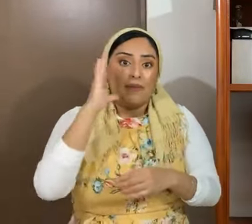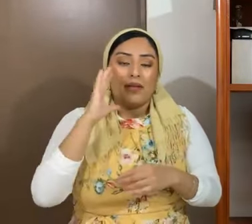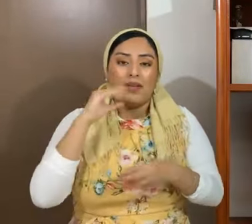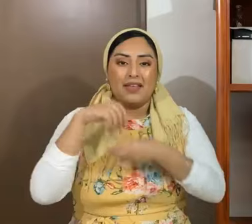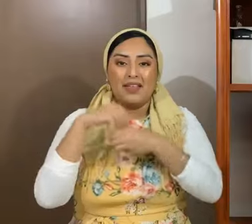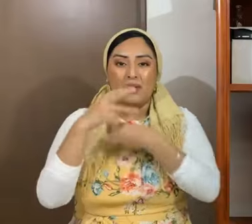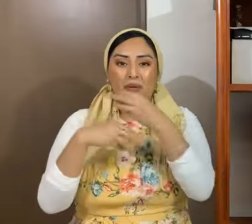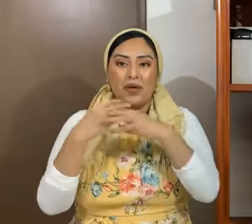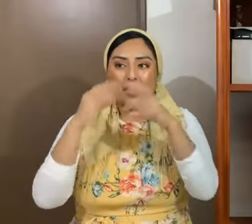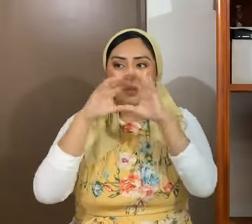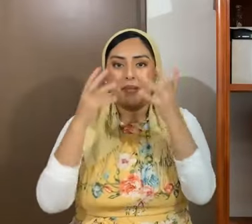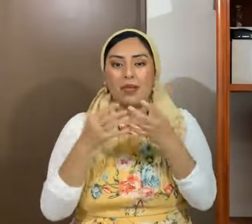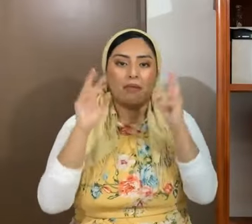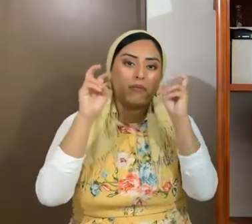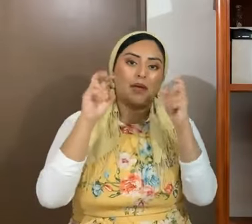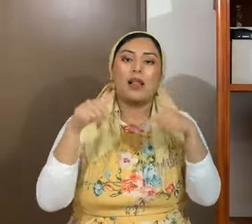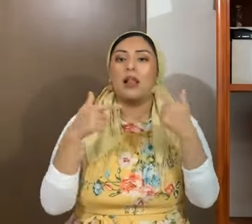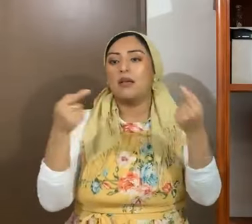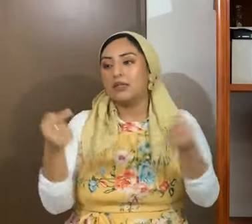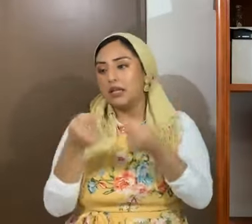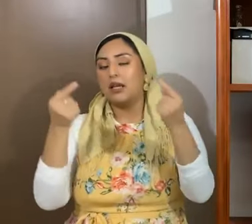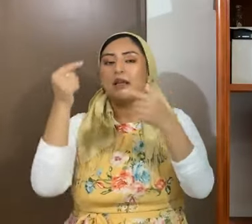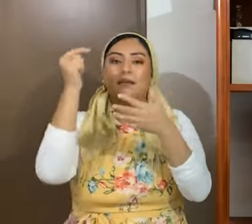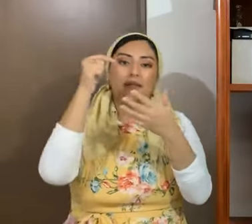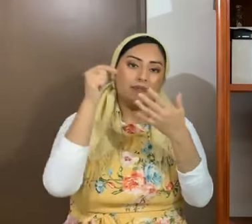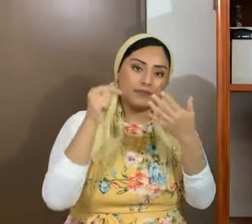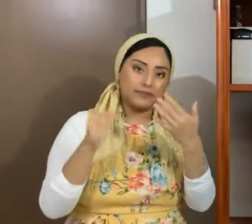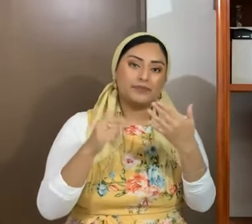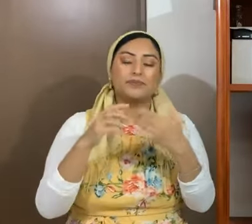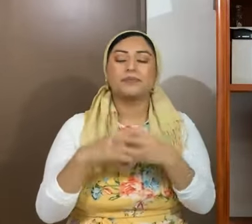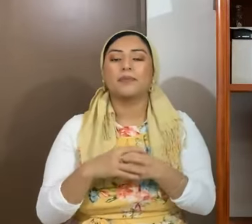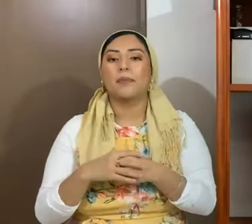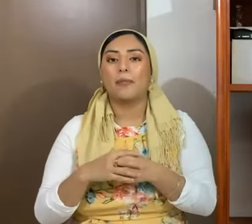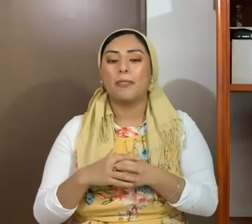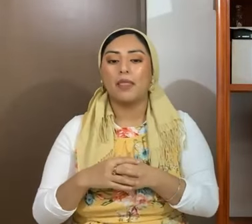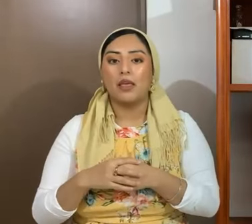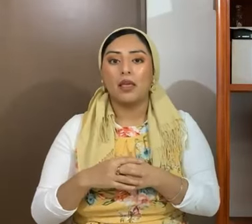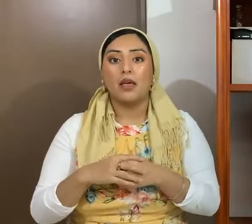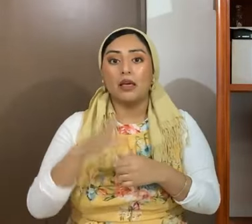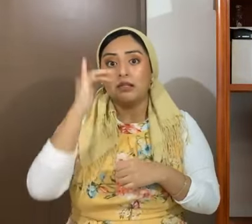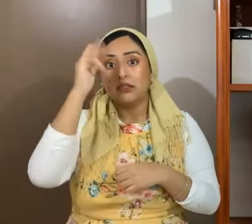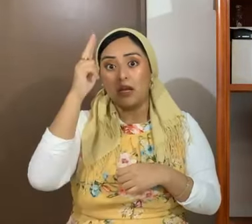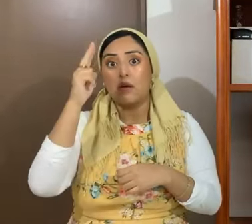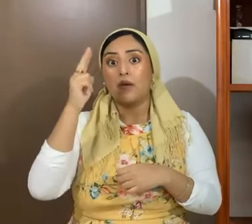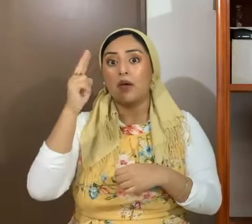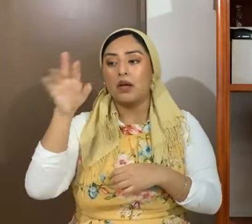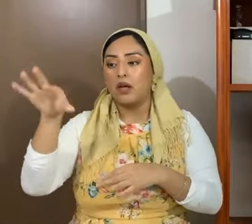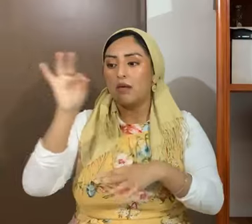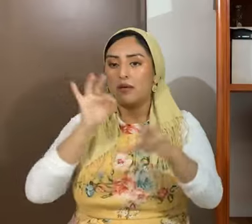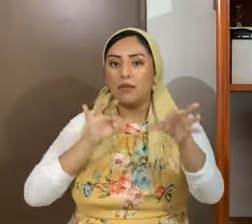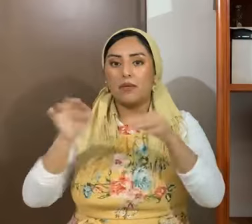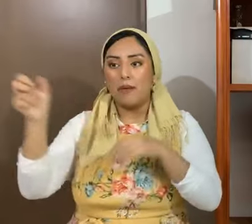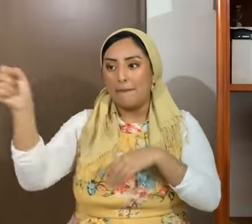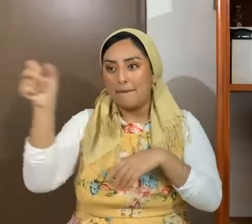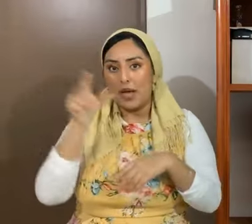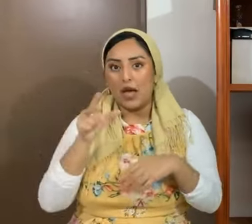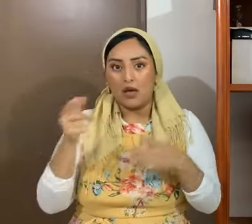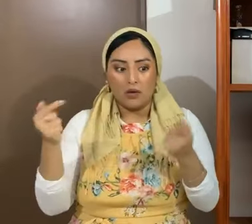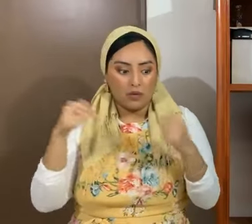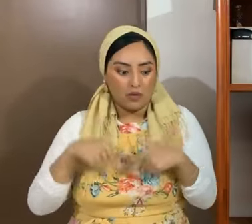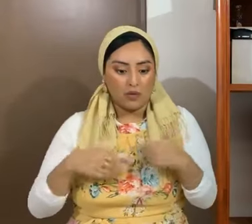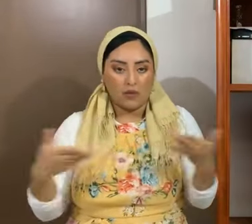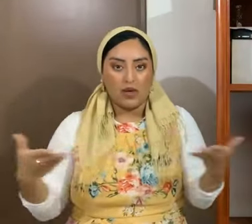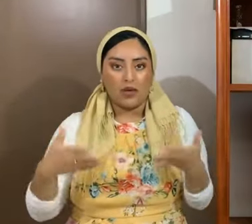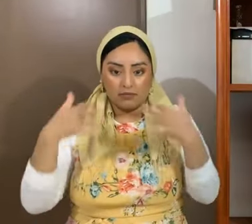mundo, que es que vivíamos en el pecado y demás, y que somos parte de la casa de Israel, Yahweh nos va a restaurar, nos restauró, ya